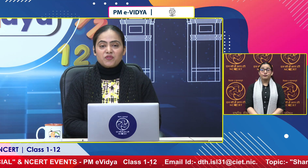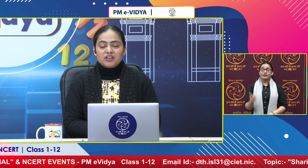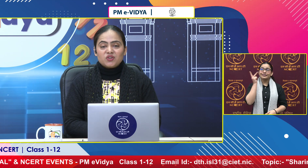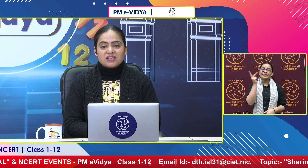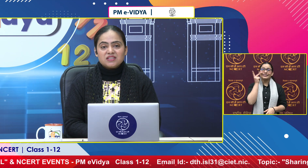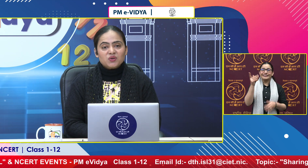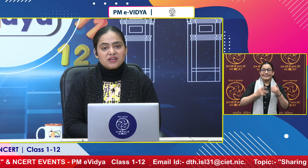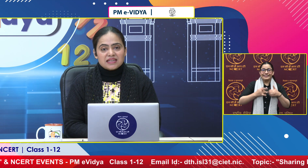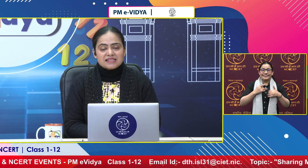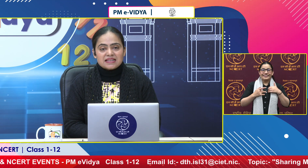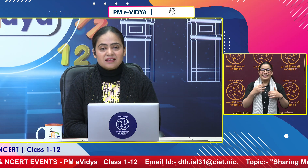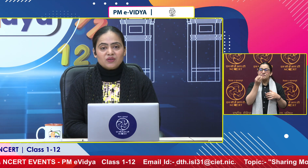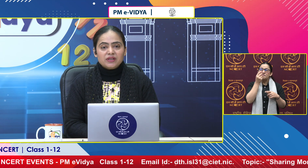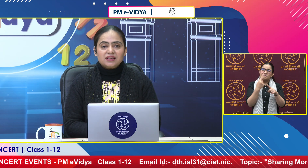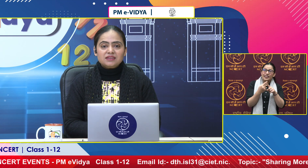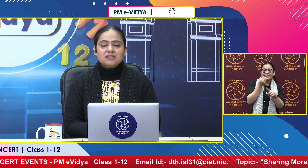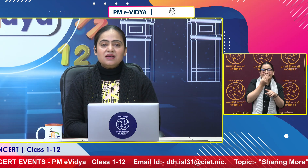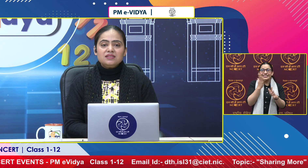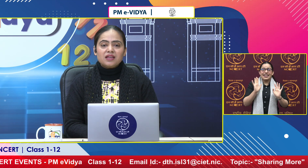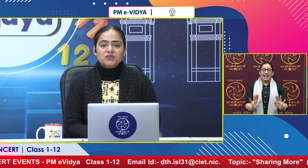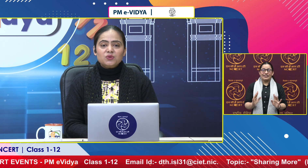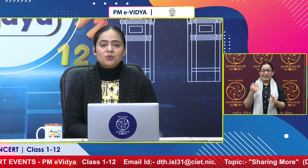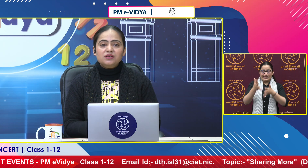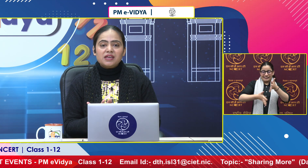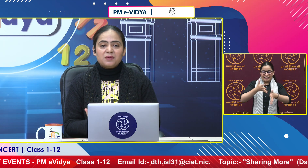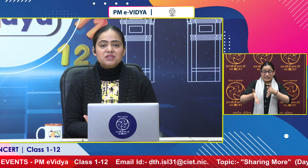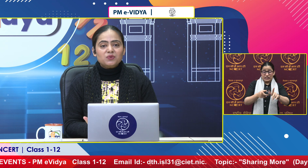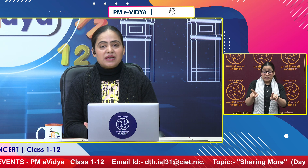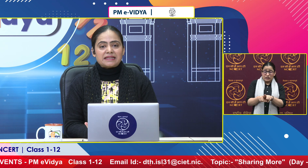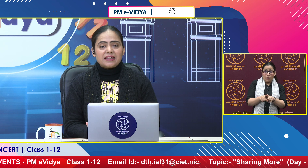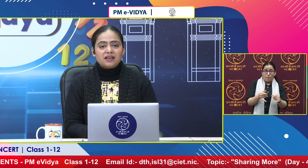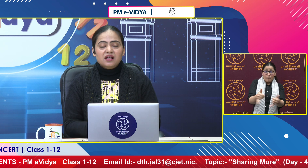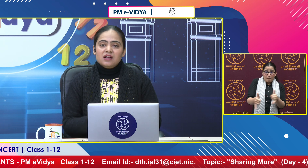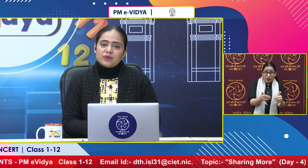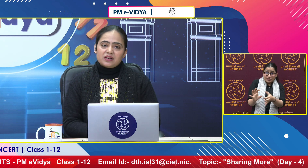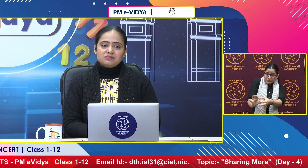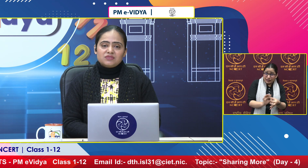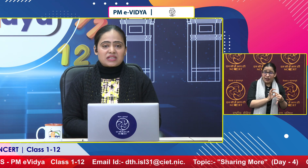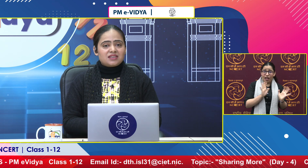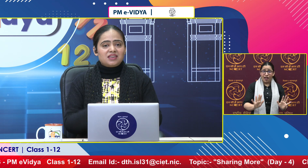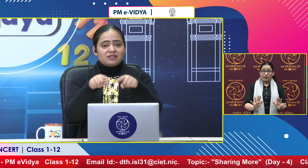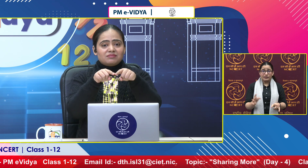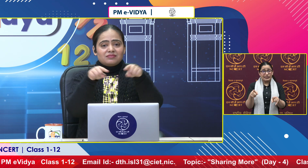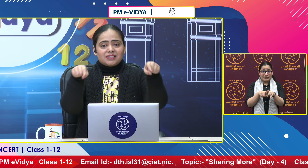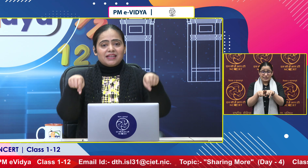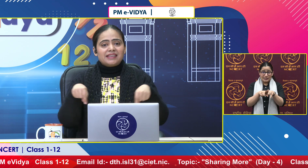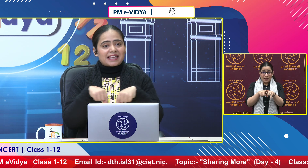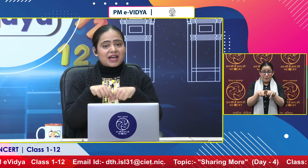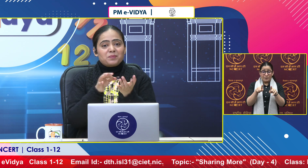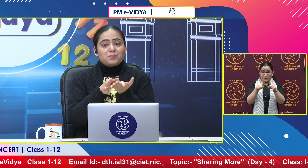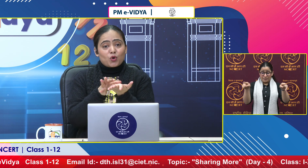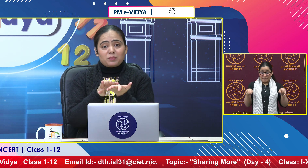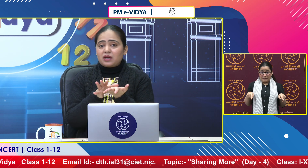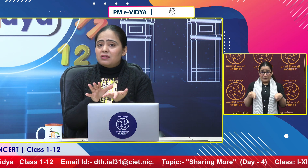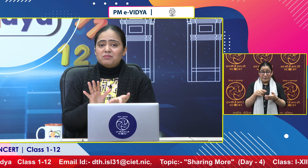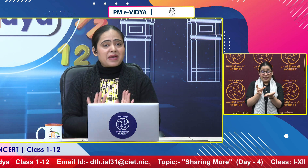ये तो काफ़ी इंटरेस्टिंग और इजी लगा। वेल कितने सारे साइंस उन गेम से रिलेटेड हैं। वेल जैसे कि